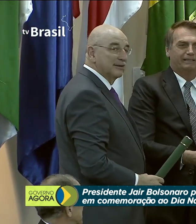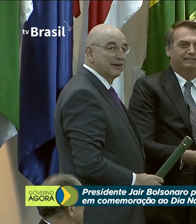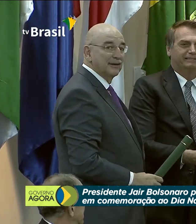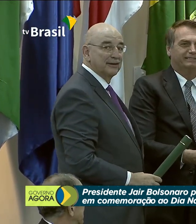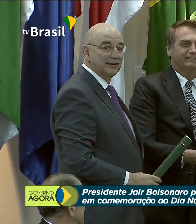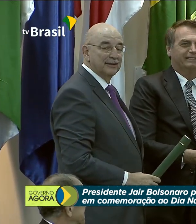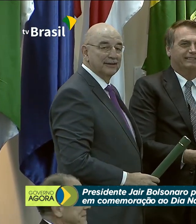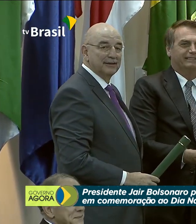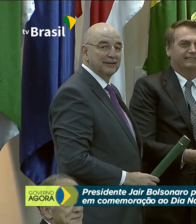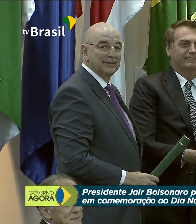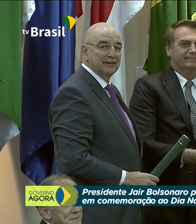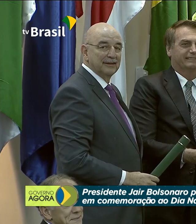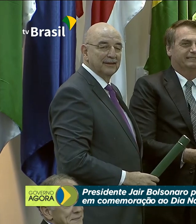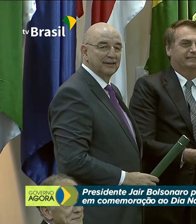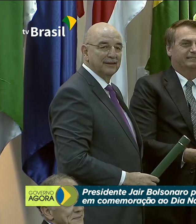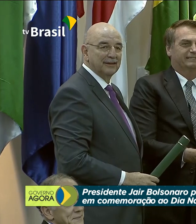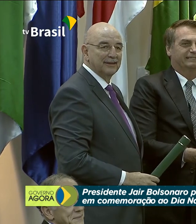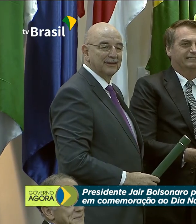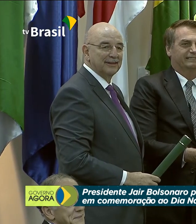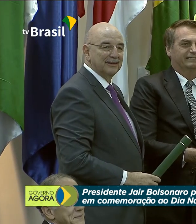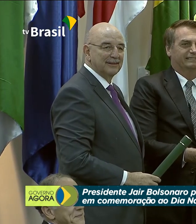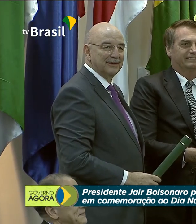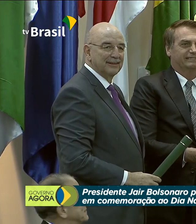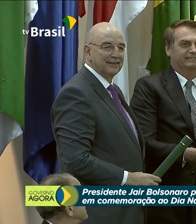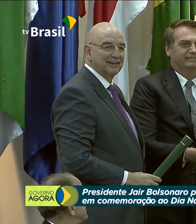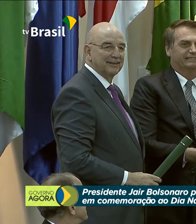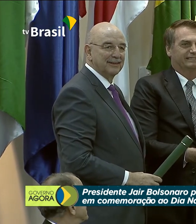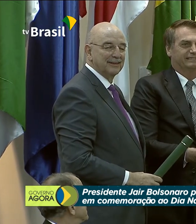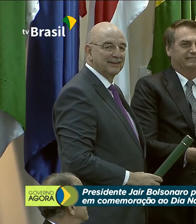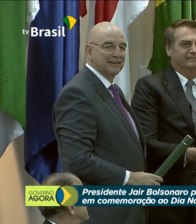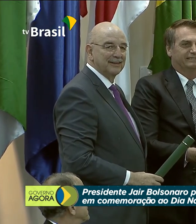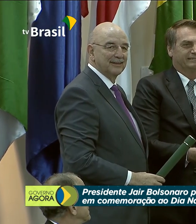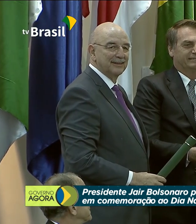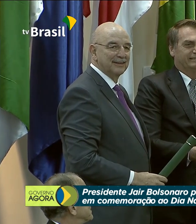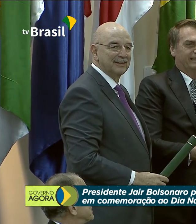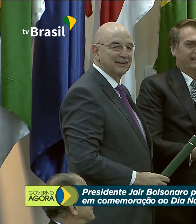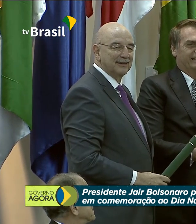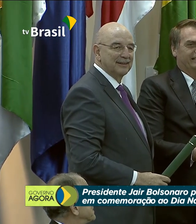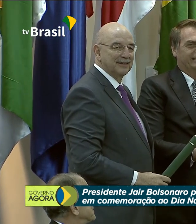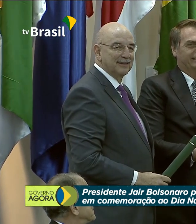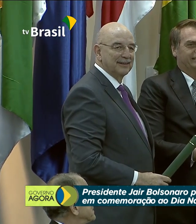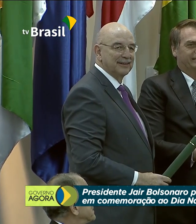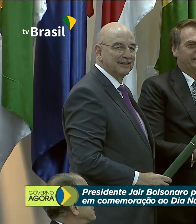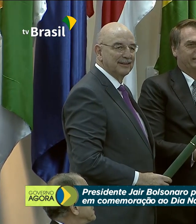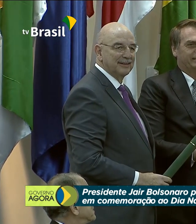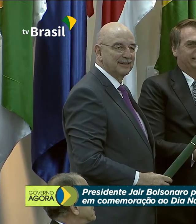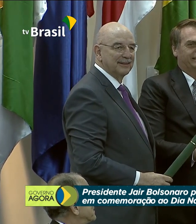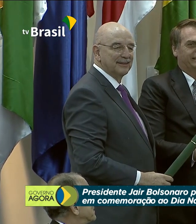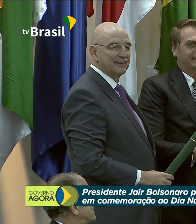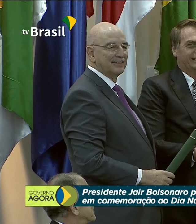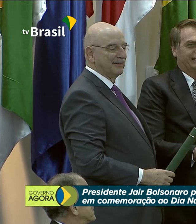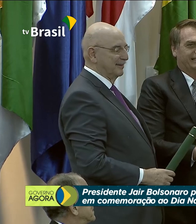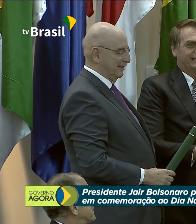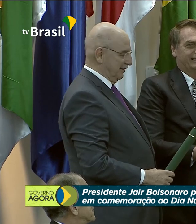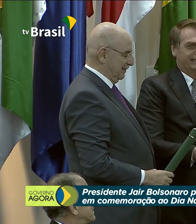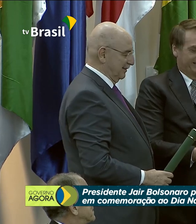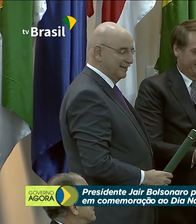clube. Mauro Silva foi campeão da Copa do Mundo de 94 com a seleção brasileira, atuando nas